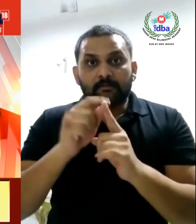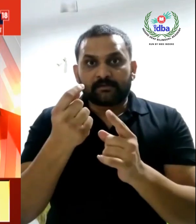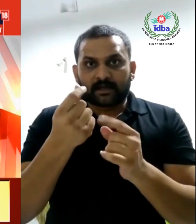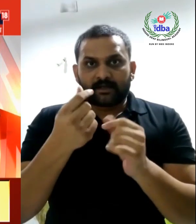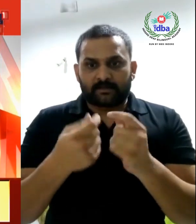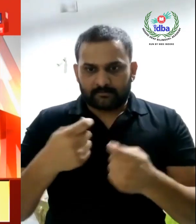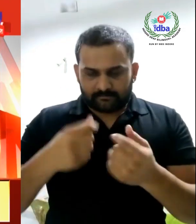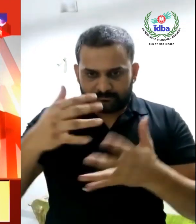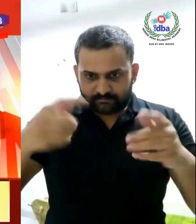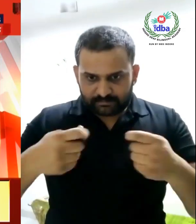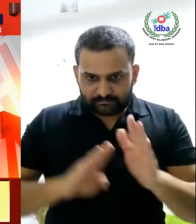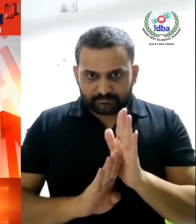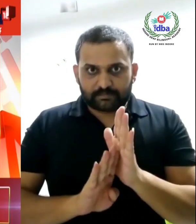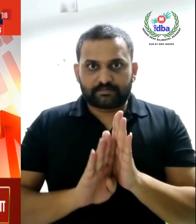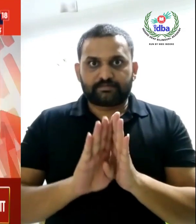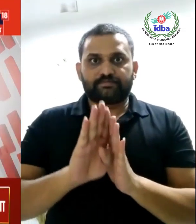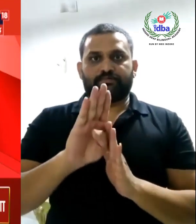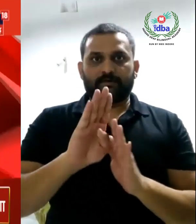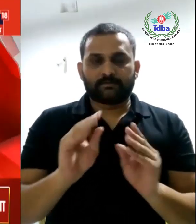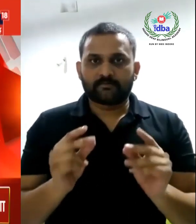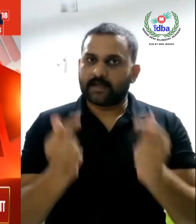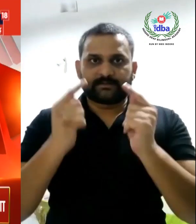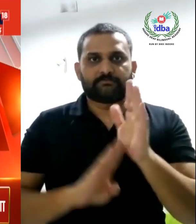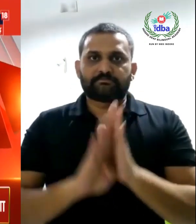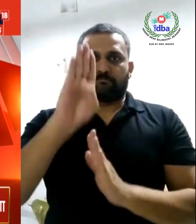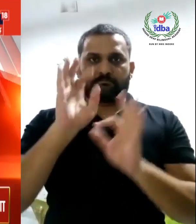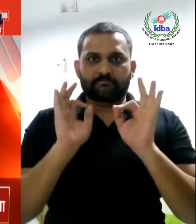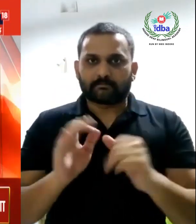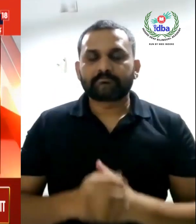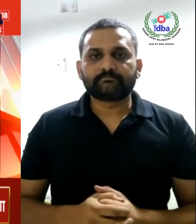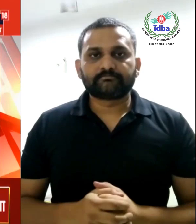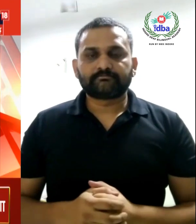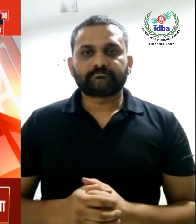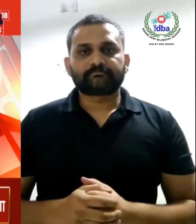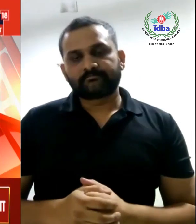गति तेजी से आगे बढ़ेगी।